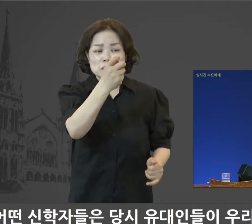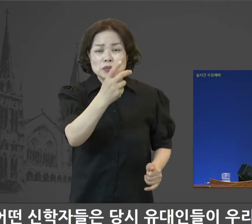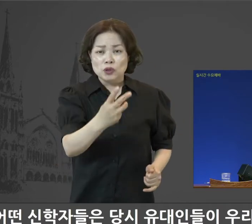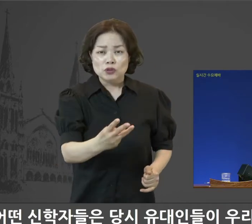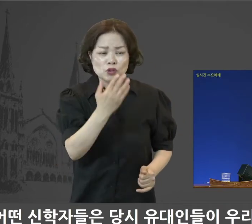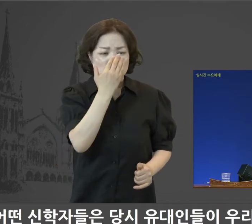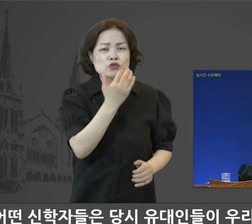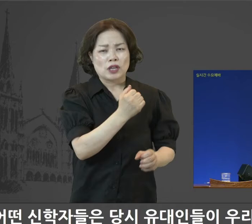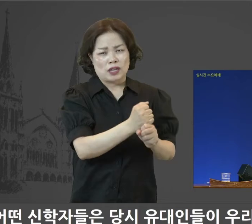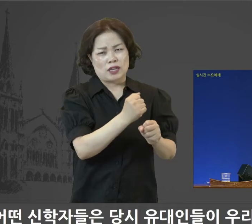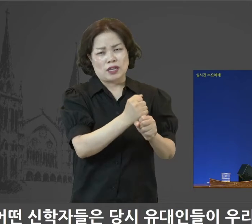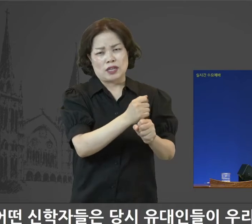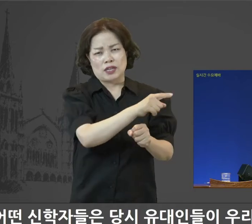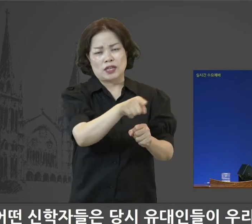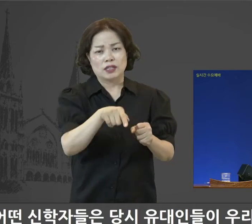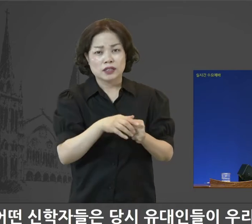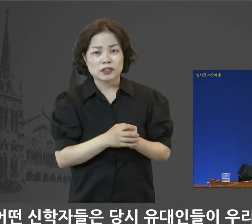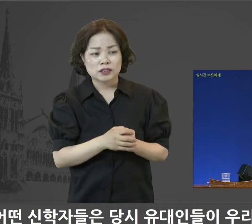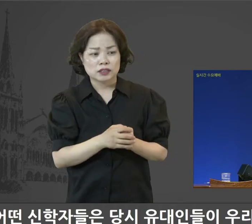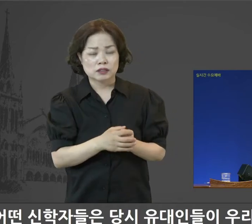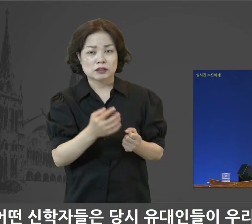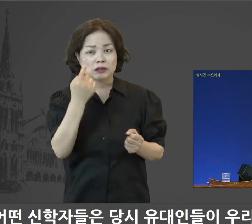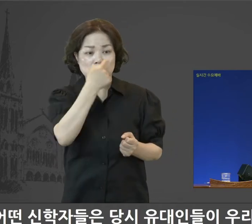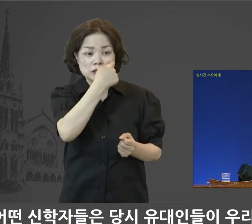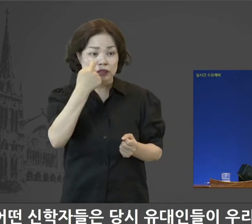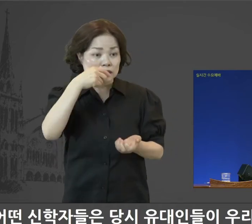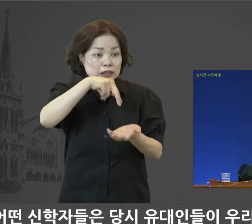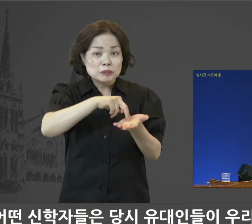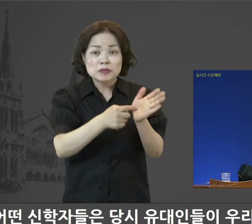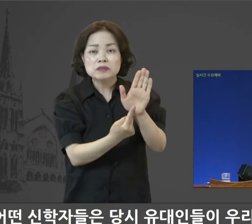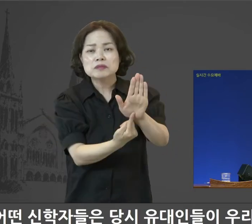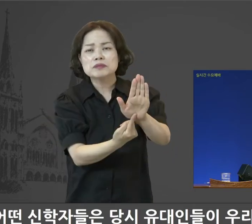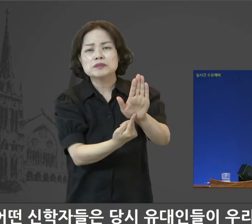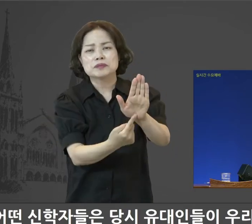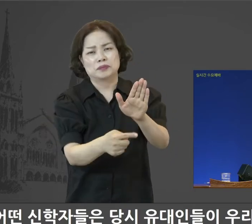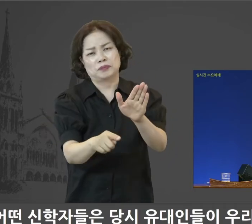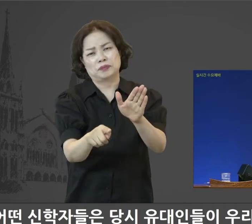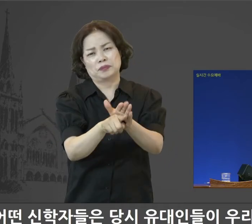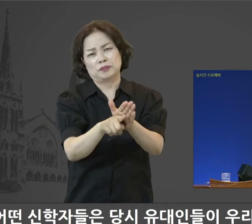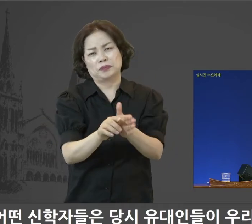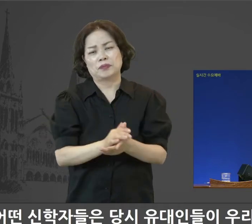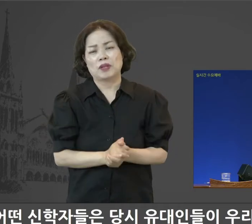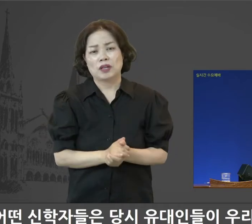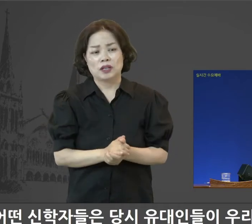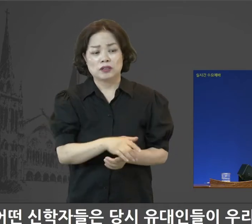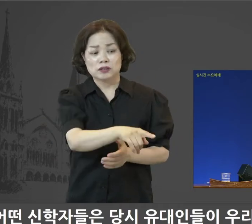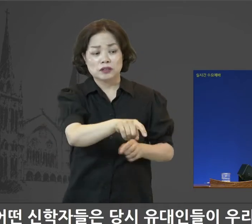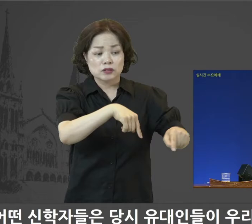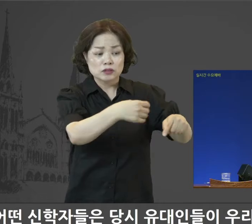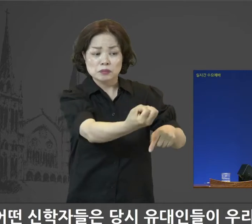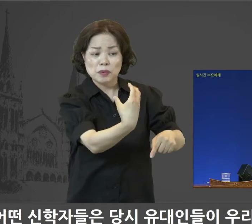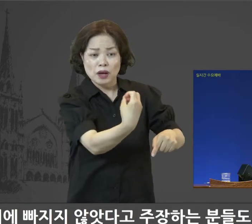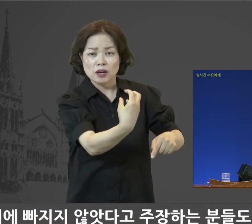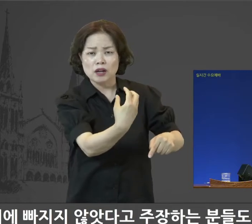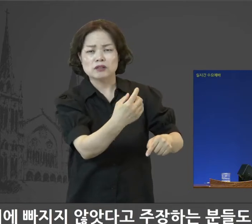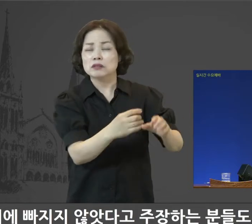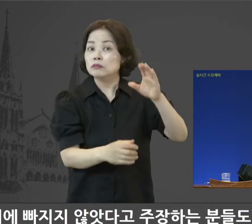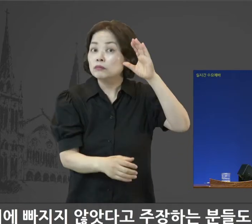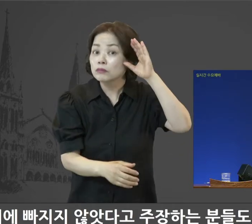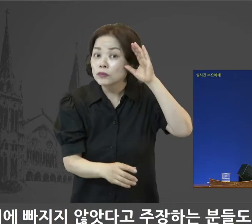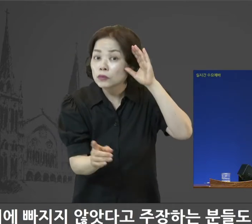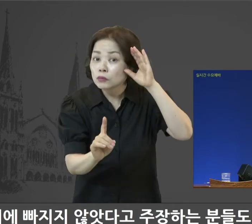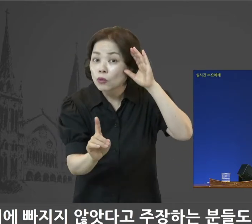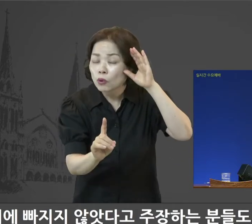유대 문헌들을 통해서 그것을 입증하려고 시도하고 있습니다. 그들의 주장 가운데 다소 귀를 기울일